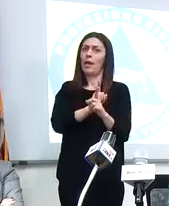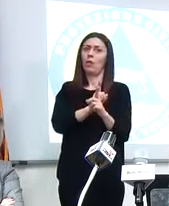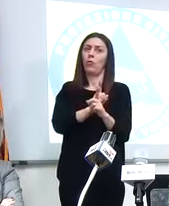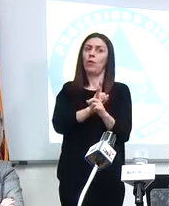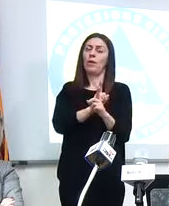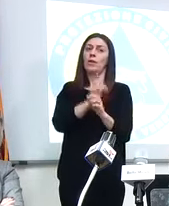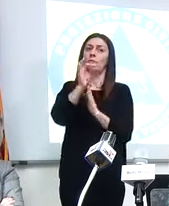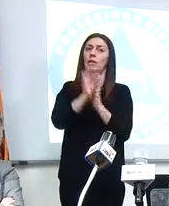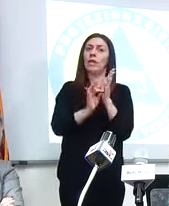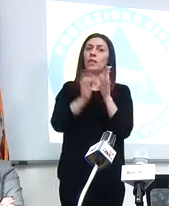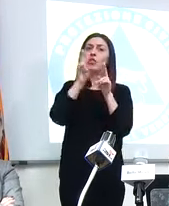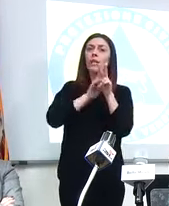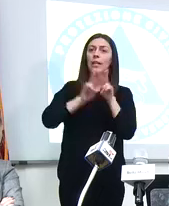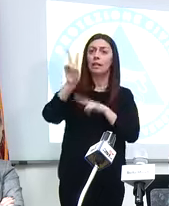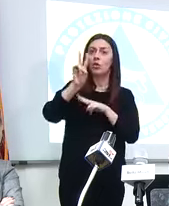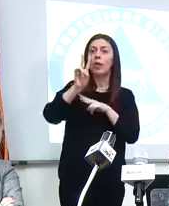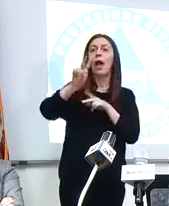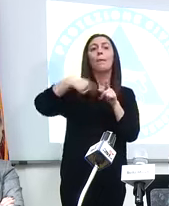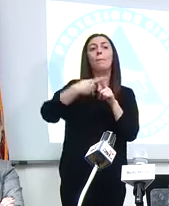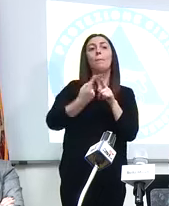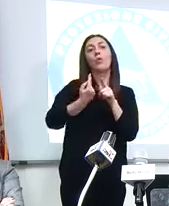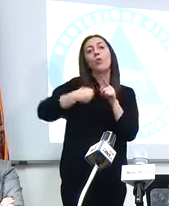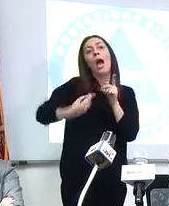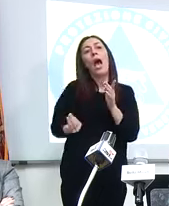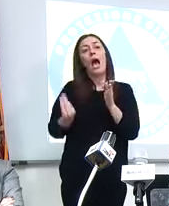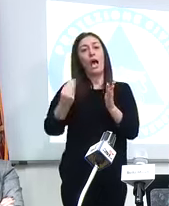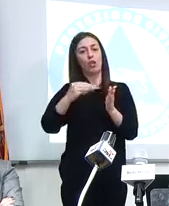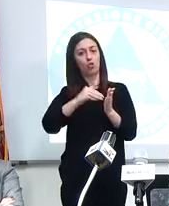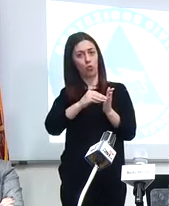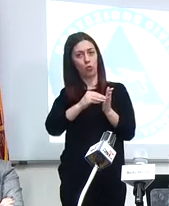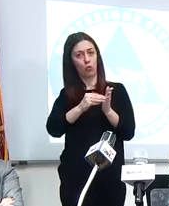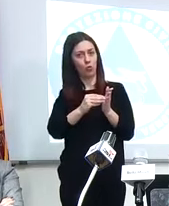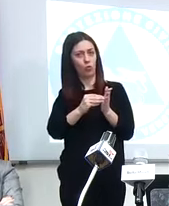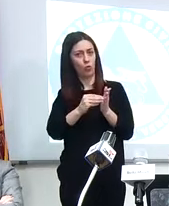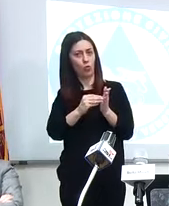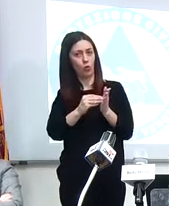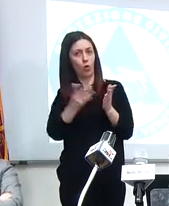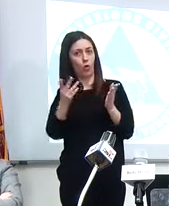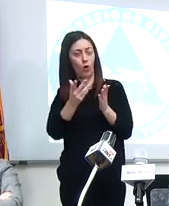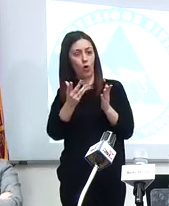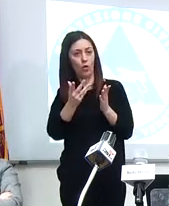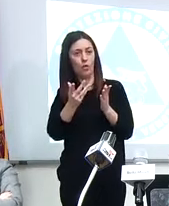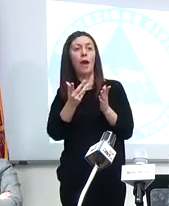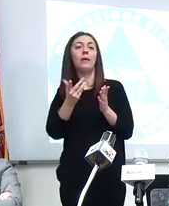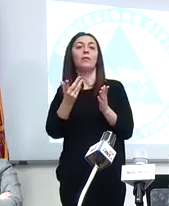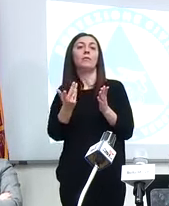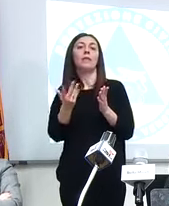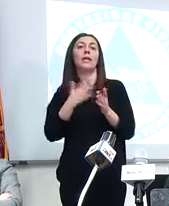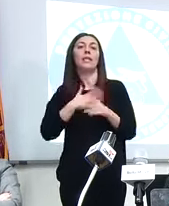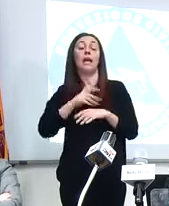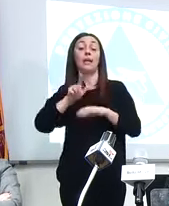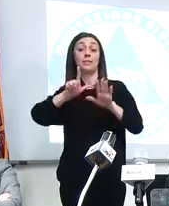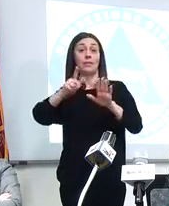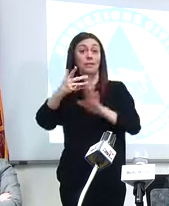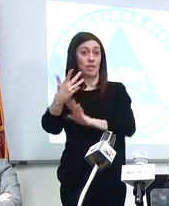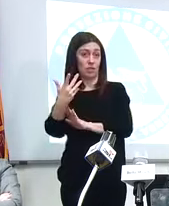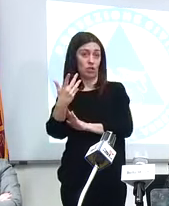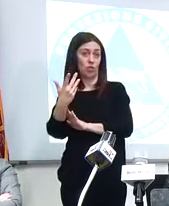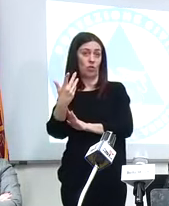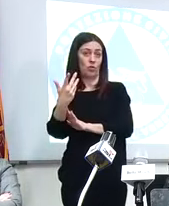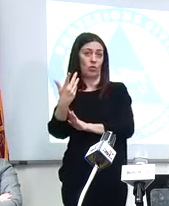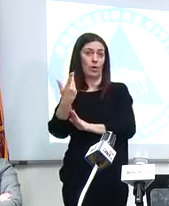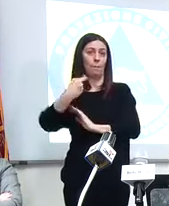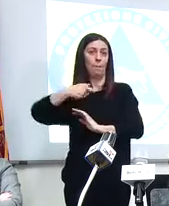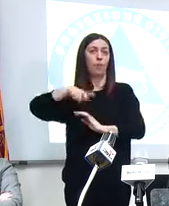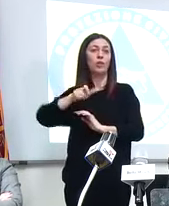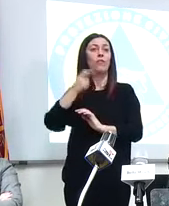per accelerare la protezione delle fasce più a rischio, i 75 anni. Quindi abbiamo